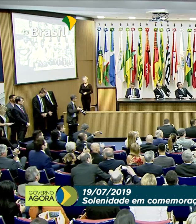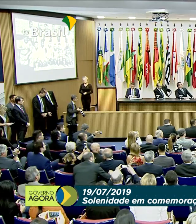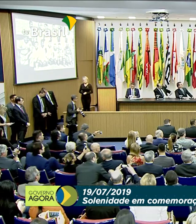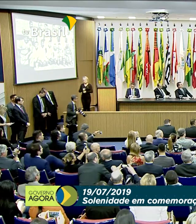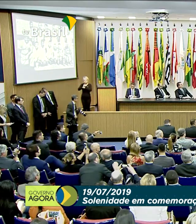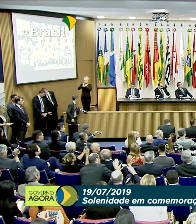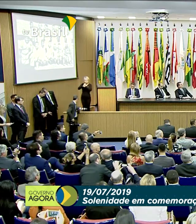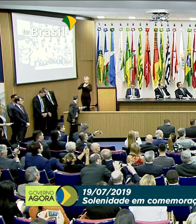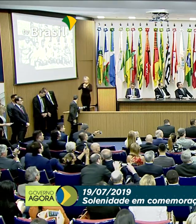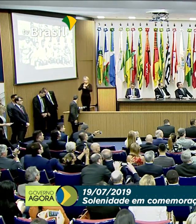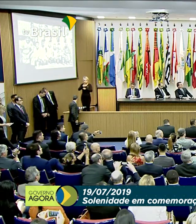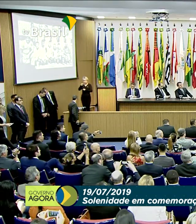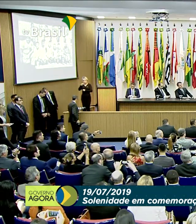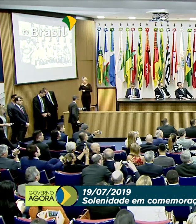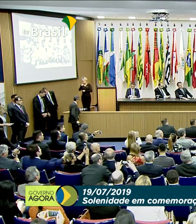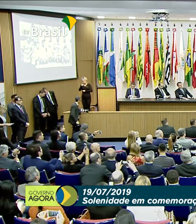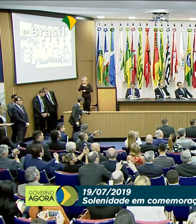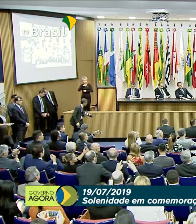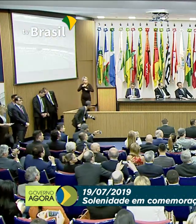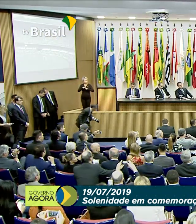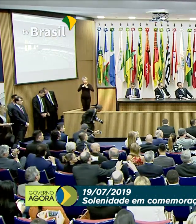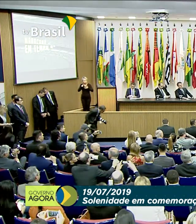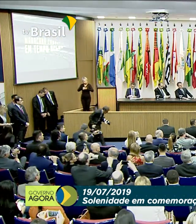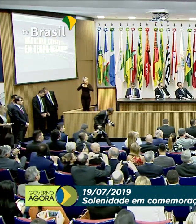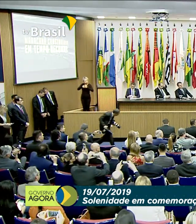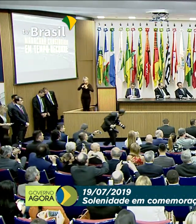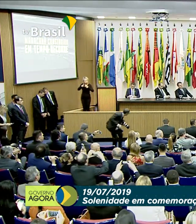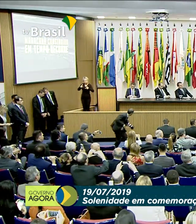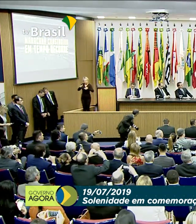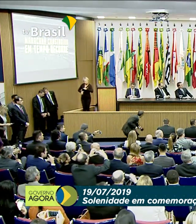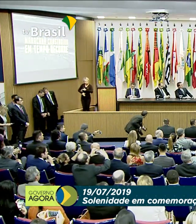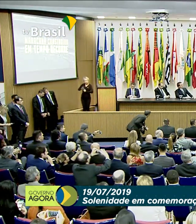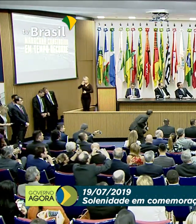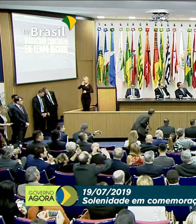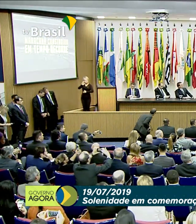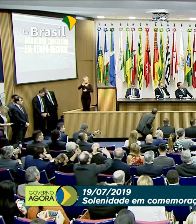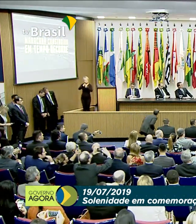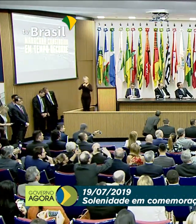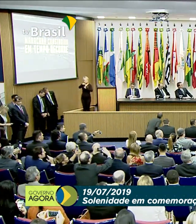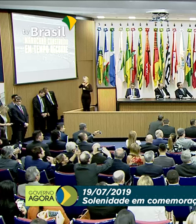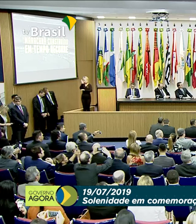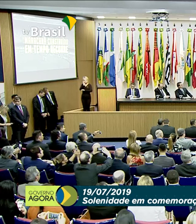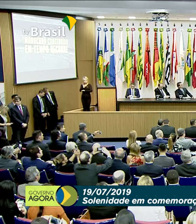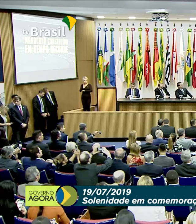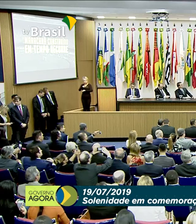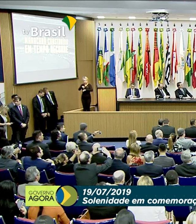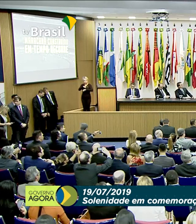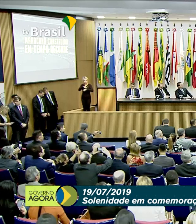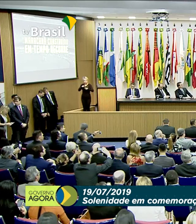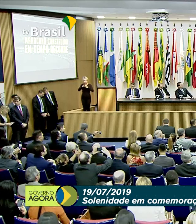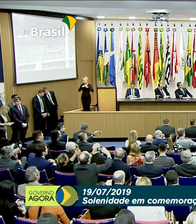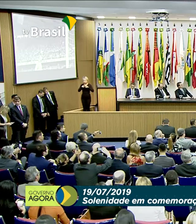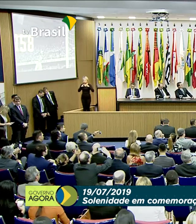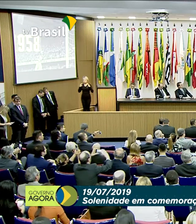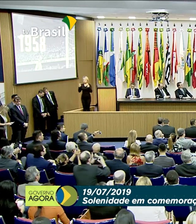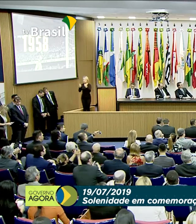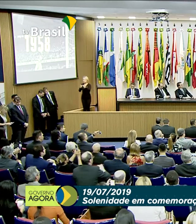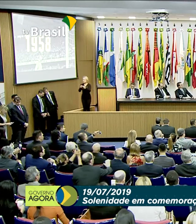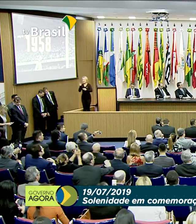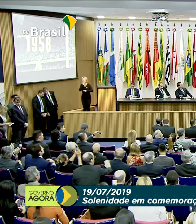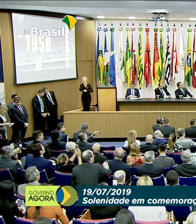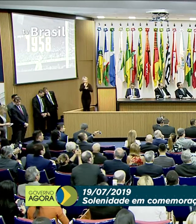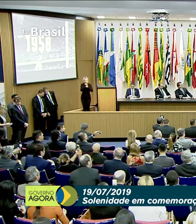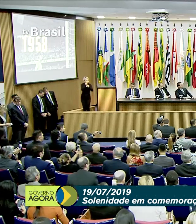Nos anos 1940, houve um grande esforço para alavancar o futebol no país. O Maracanã foi construído em tempo recorde. O